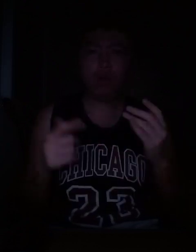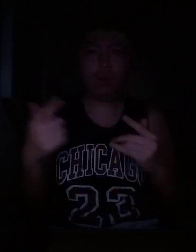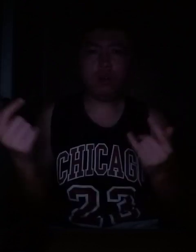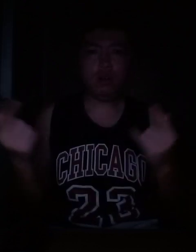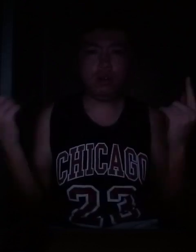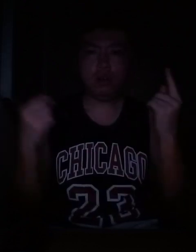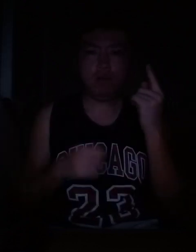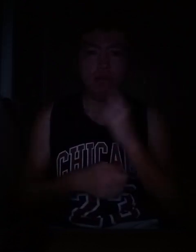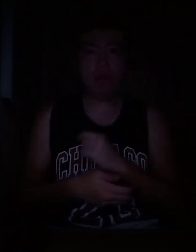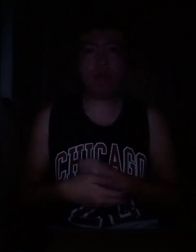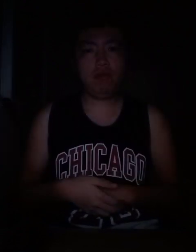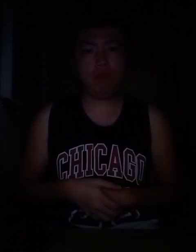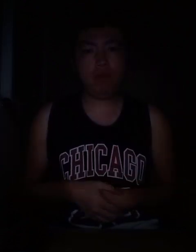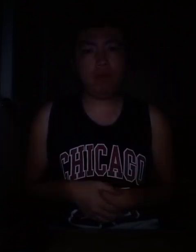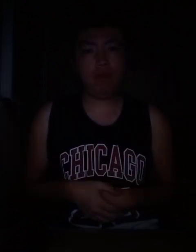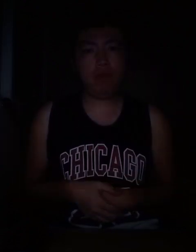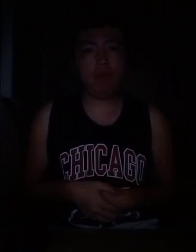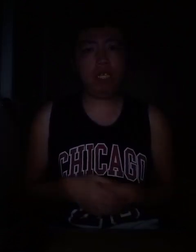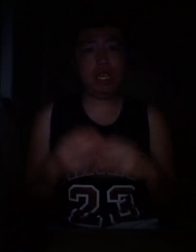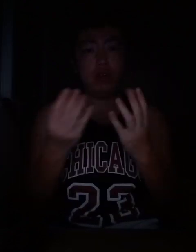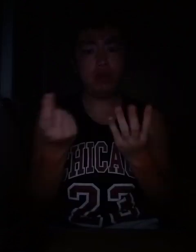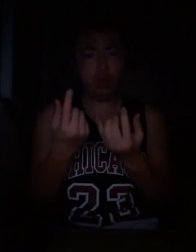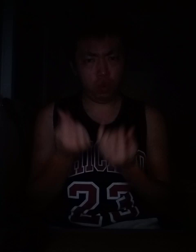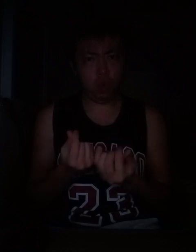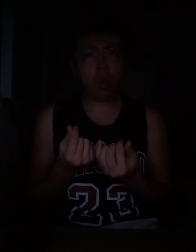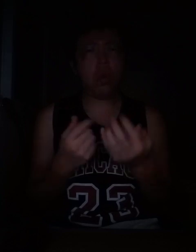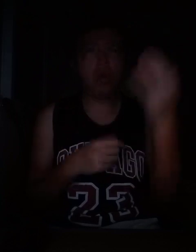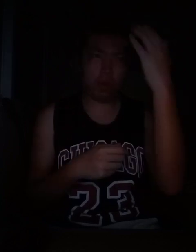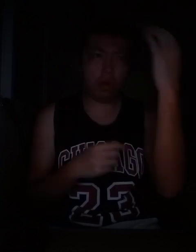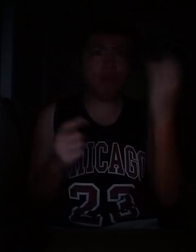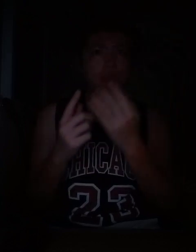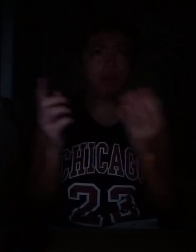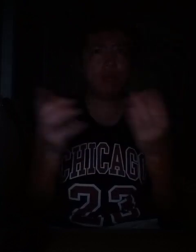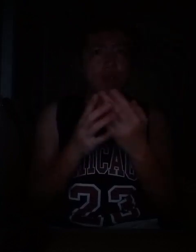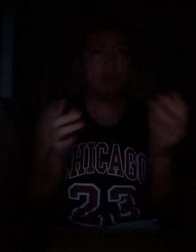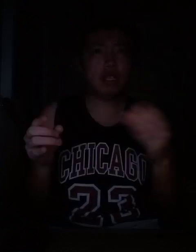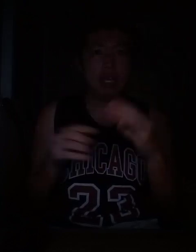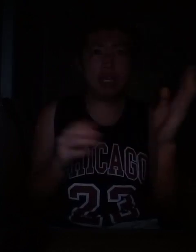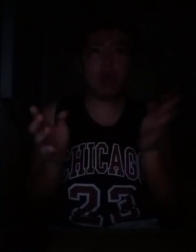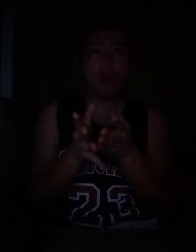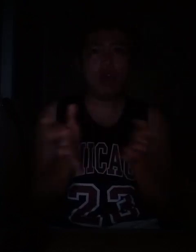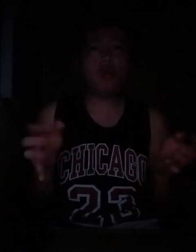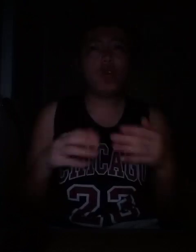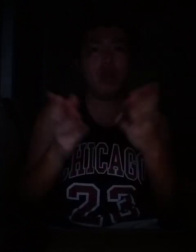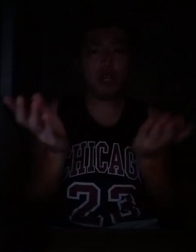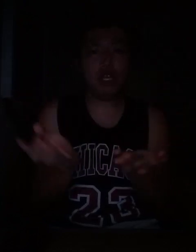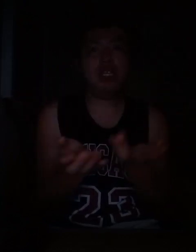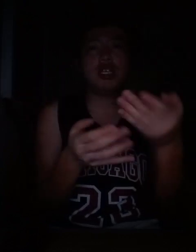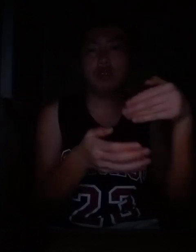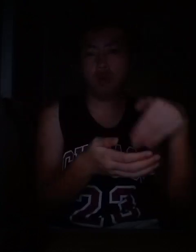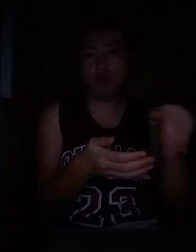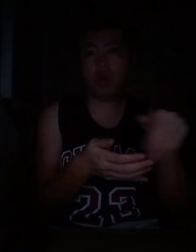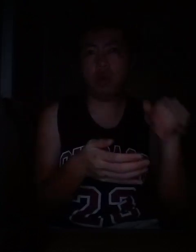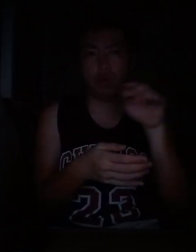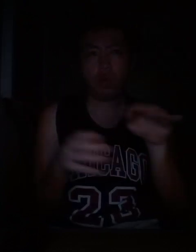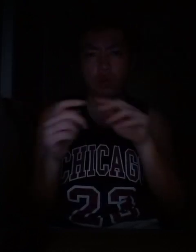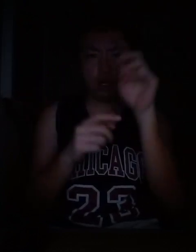하도록 하겠습니다. 경찰은 또 당분간 인파가 몰리는 대형 마트와 관광지 등에서도 순찰을 강화하기로